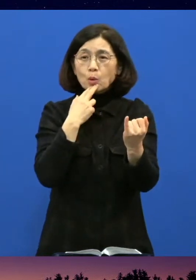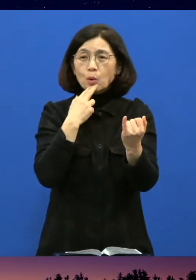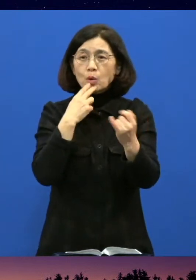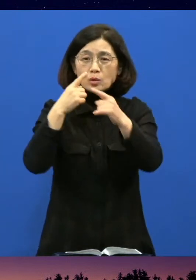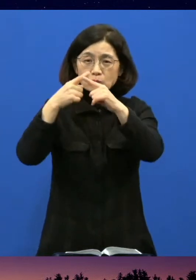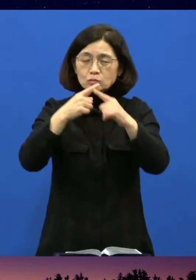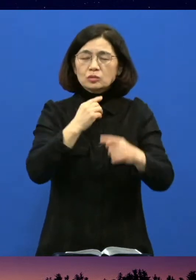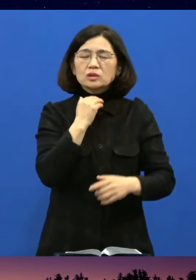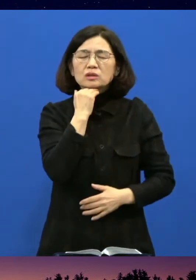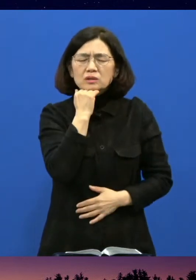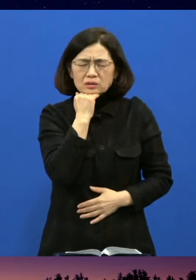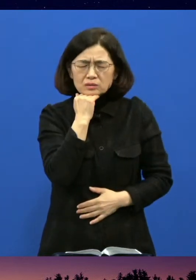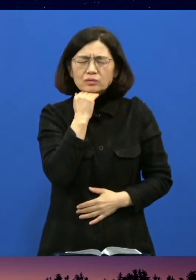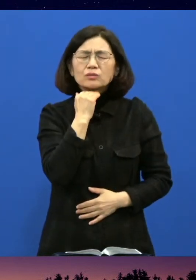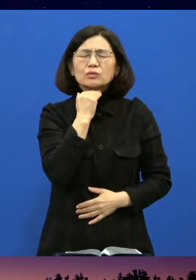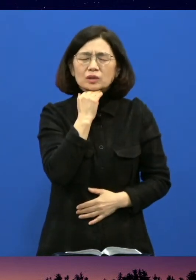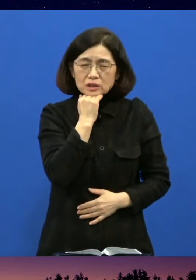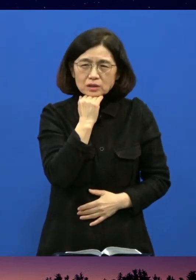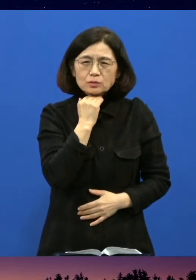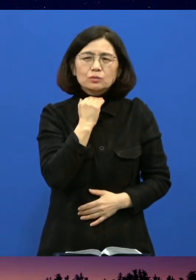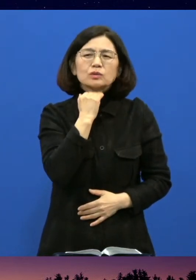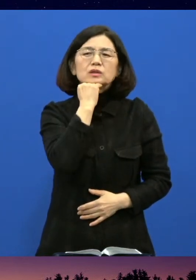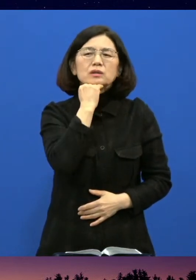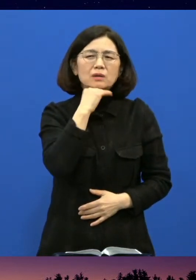기약이 없어요. 기다리고 기다렸더니